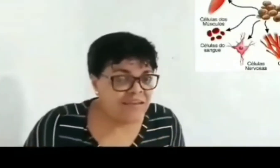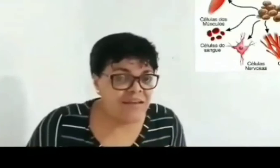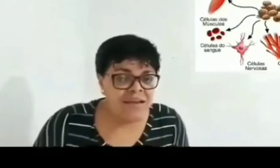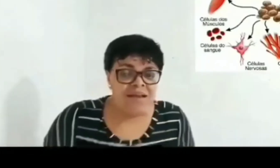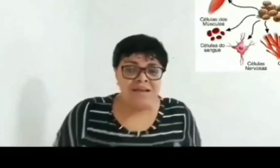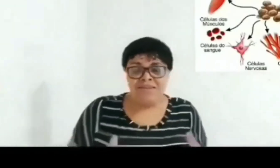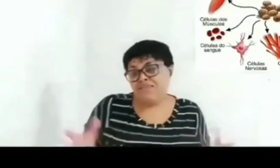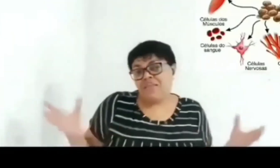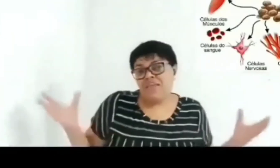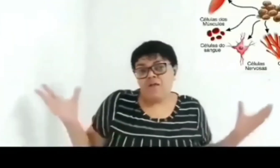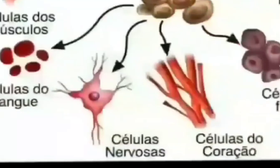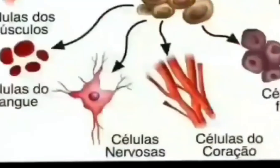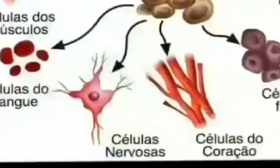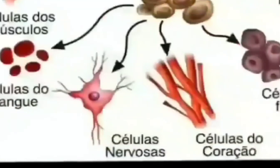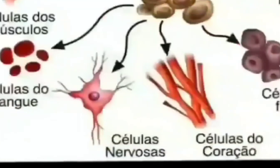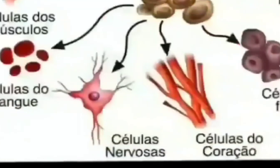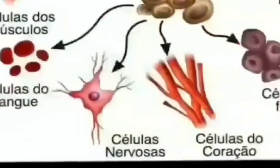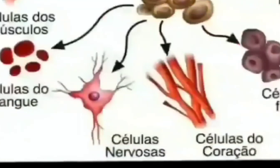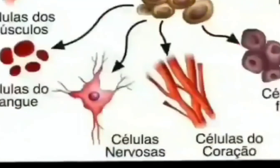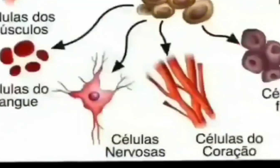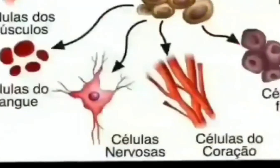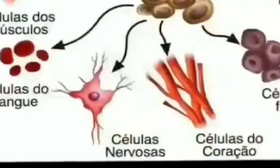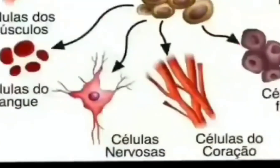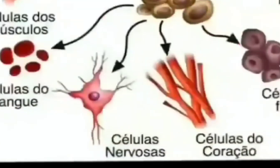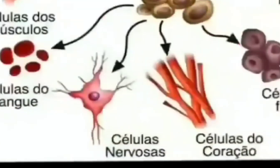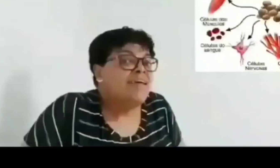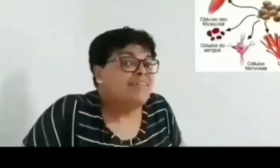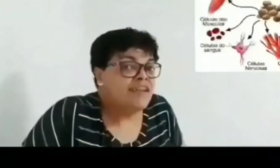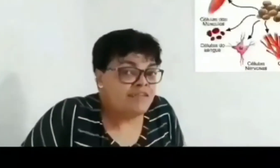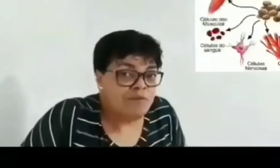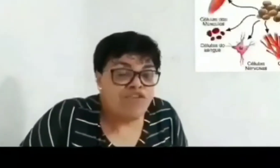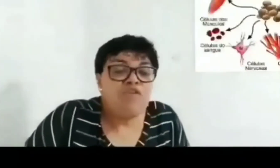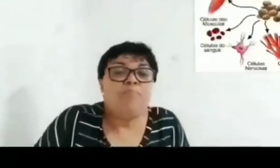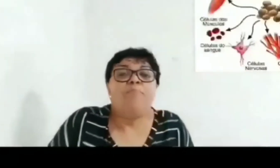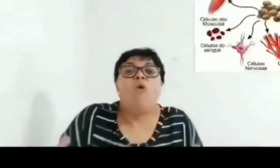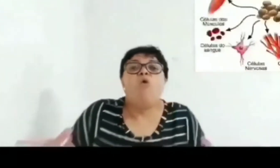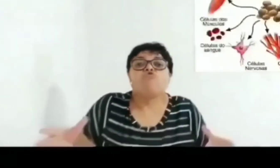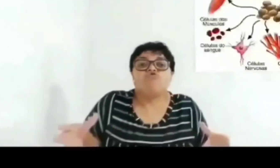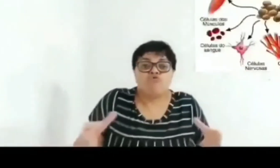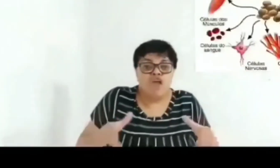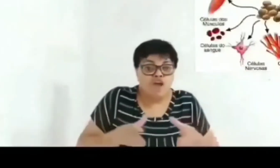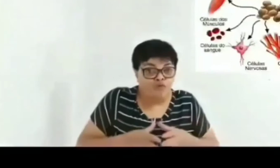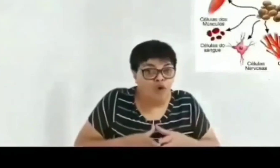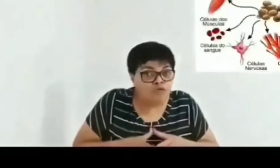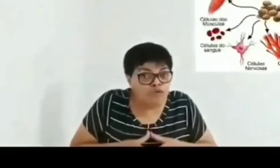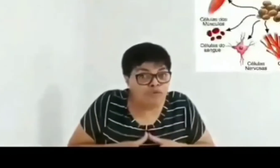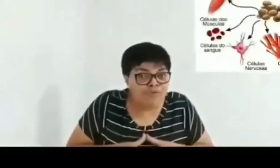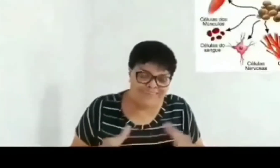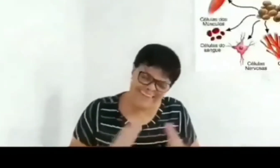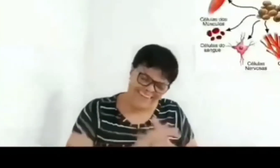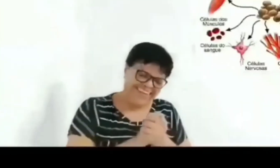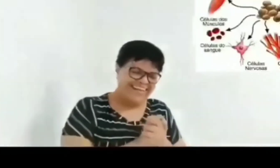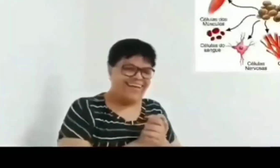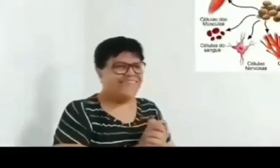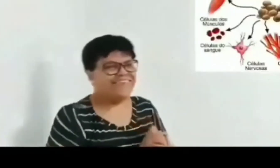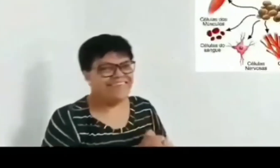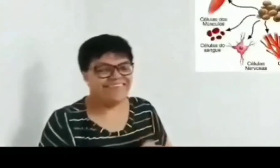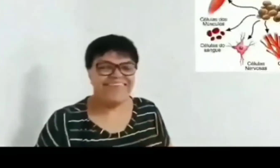fotossíntese, células especializadas em transmitir impulso nervoso. Que legal, né,